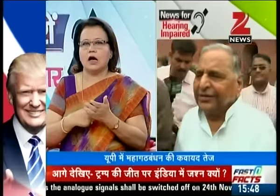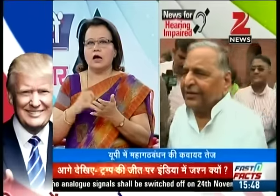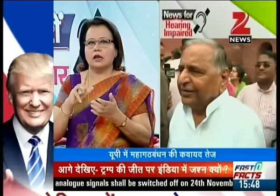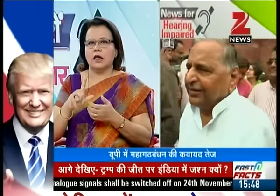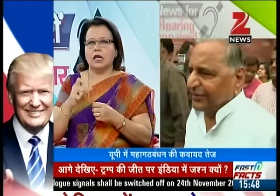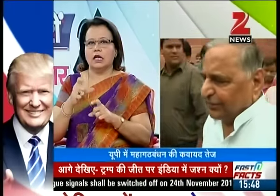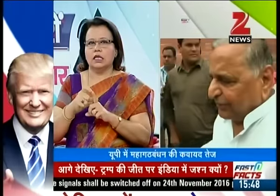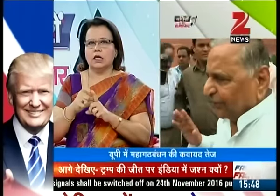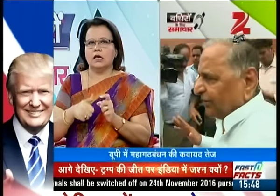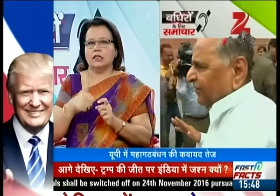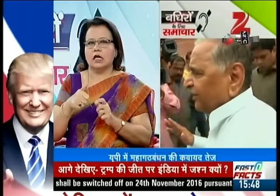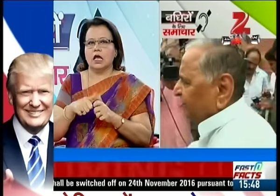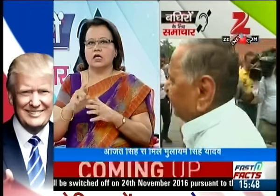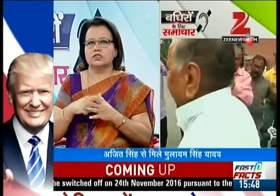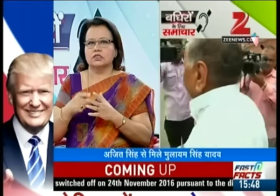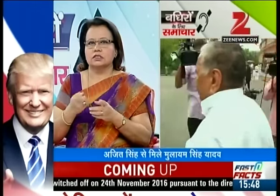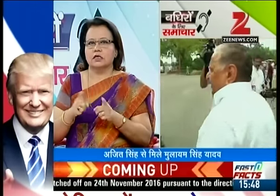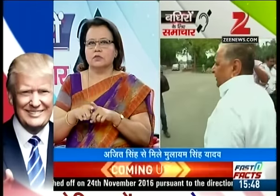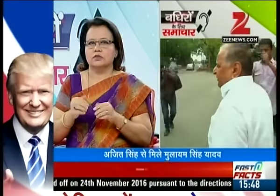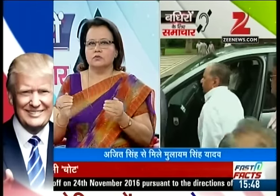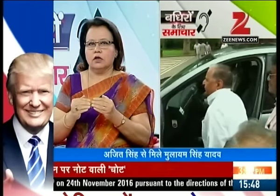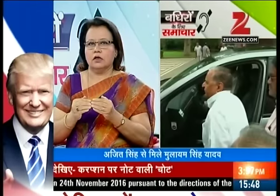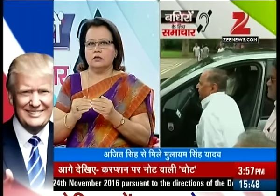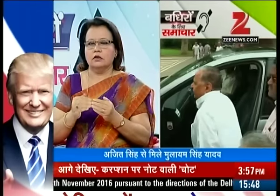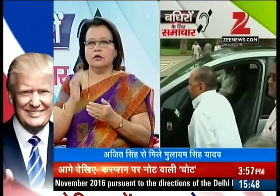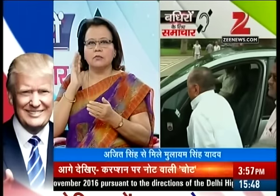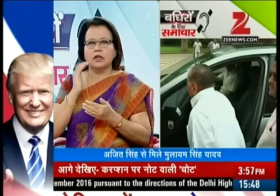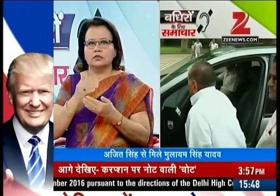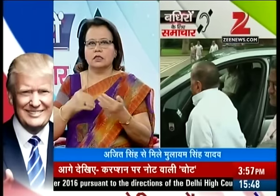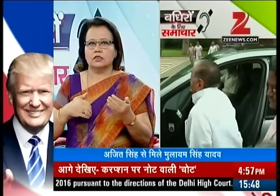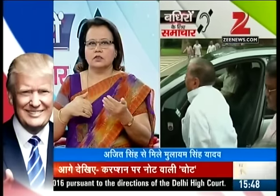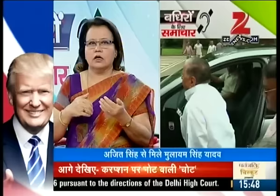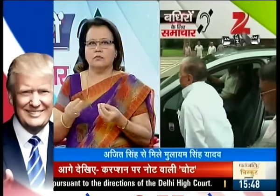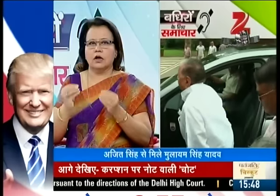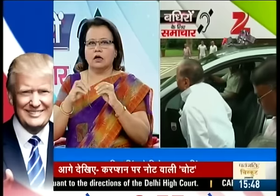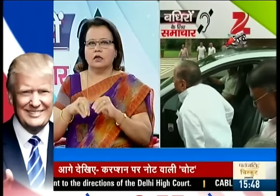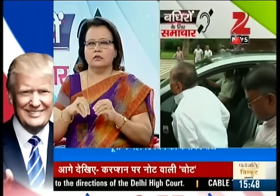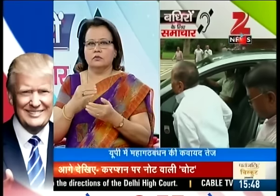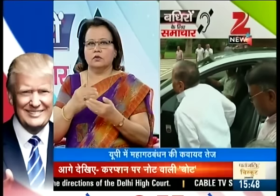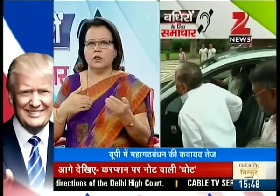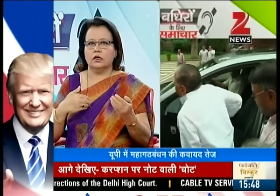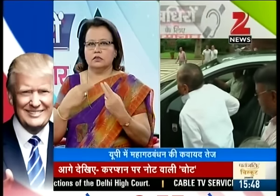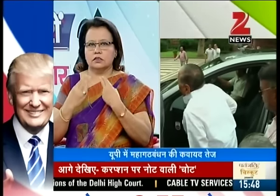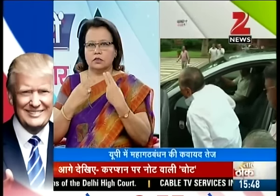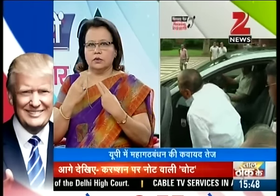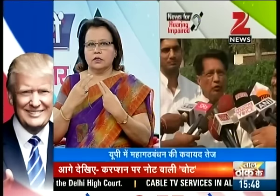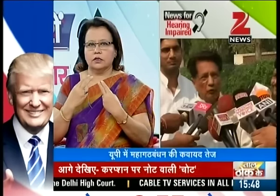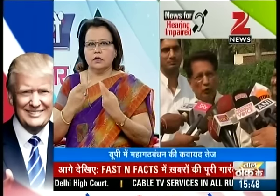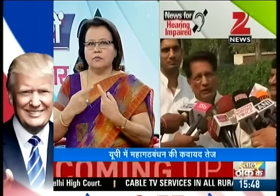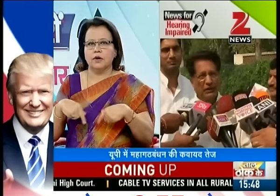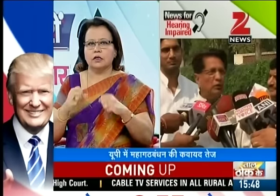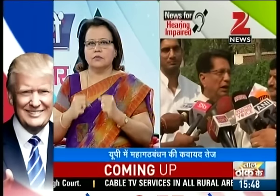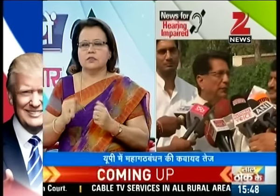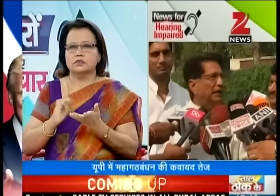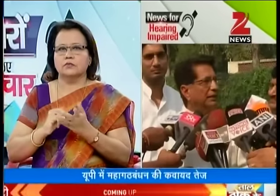और आरएलडी अध्यक्ष अजीत सिंह के बीच मुलाकात हुई। माना यह जा रहा है कि इस दौरान महागठबंधन को लेकर चर्चा